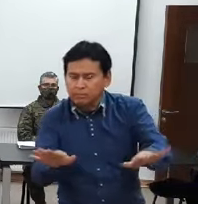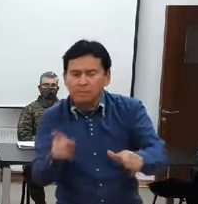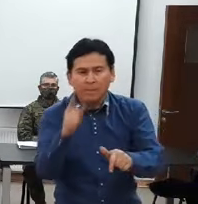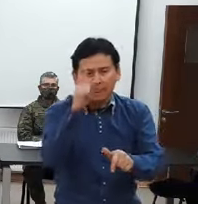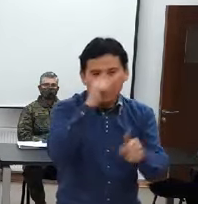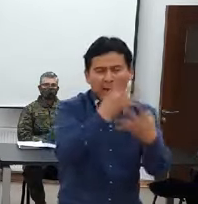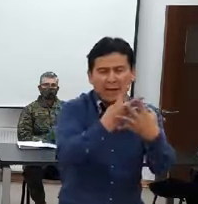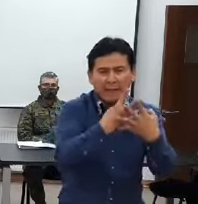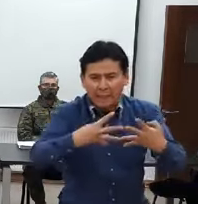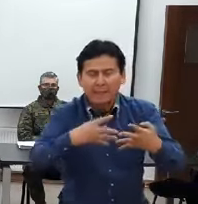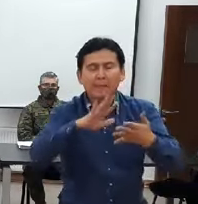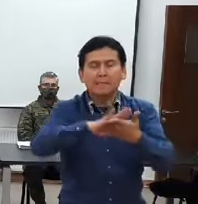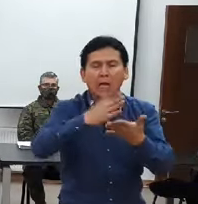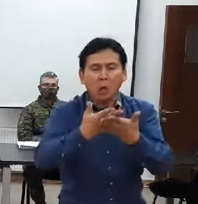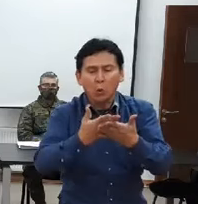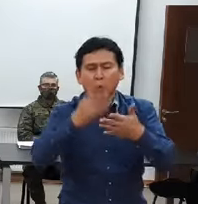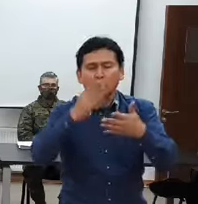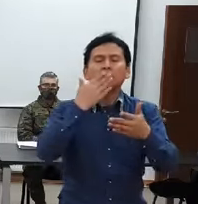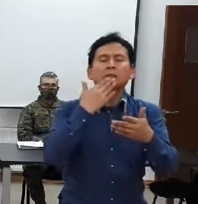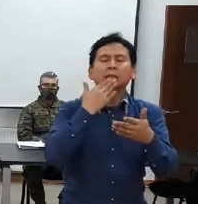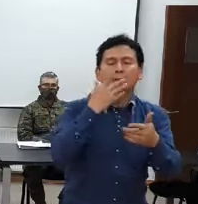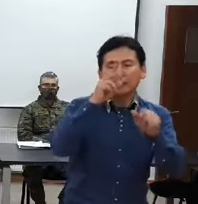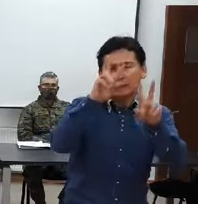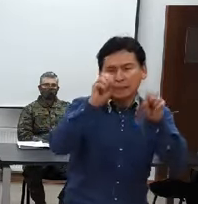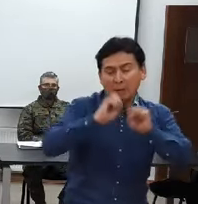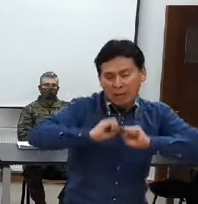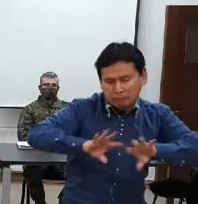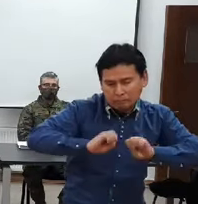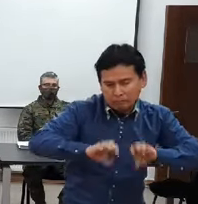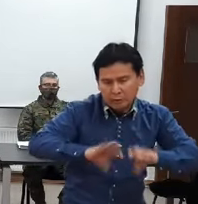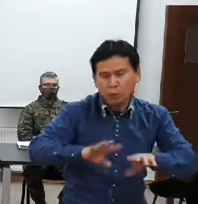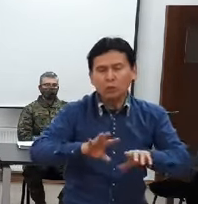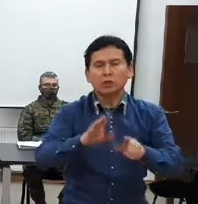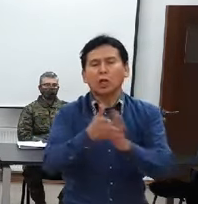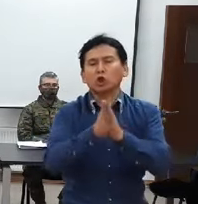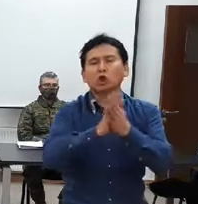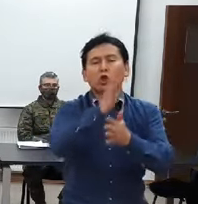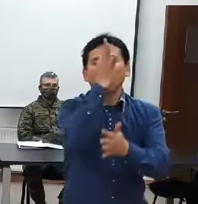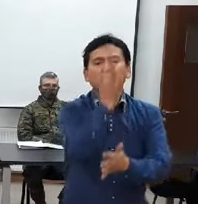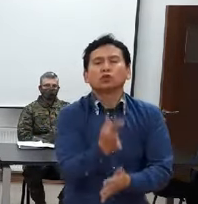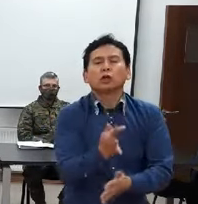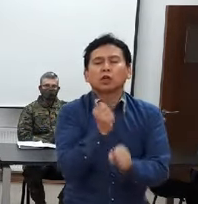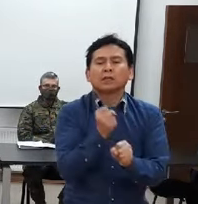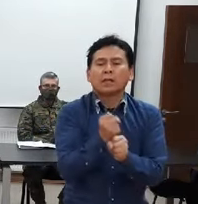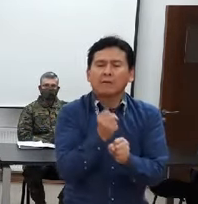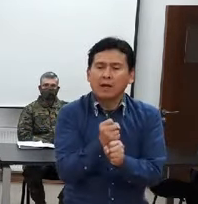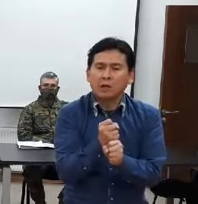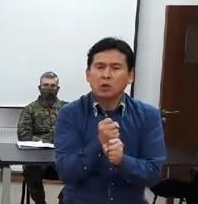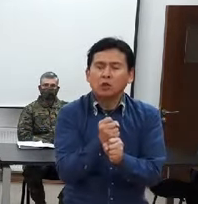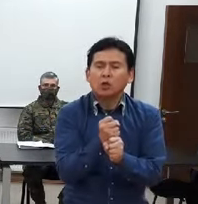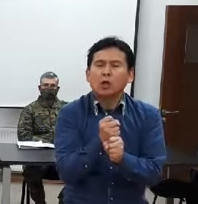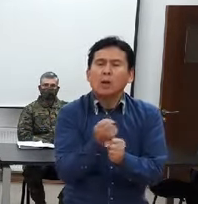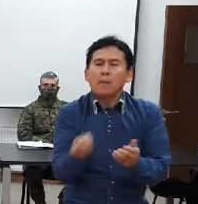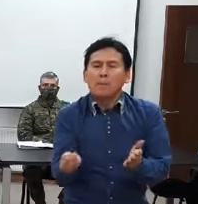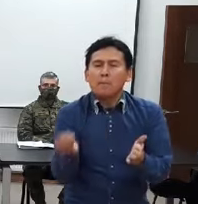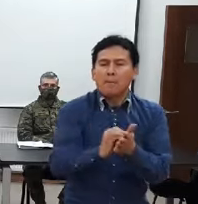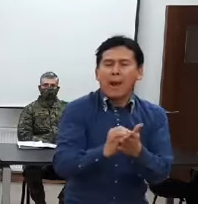red de salud, como ya lo conocimos, desde las capacitaciones que se están haciendo a todo el personal para tener más